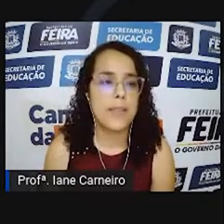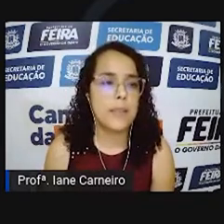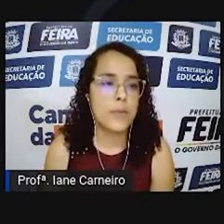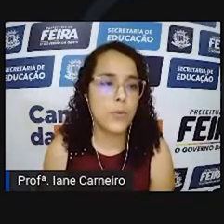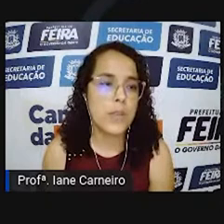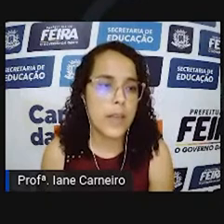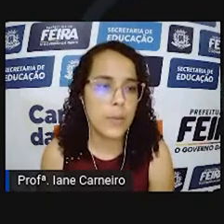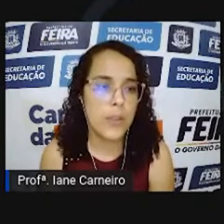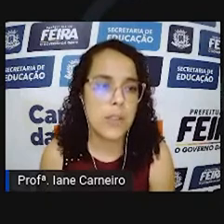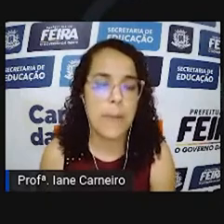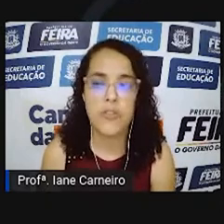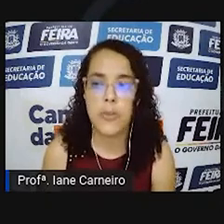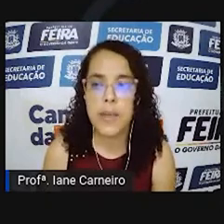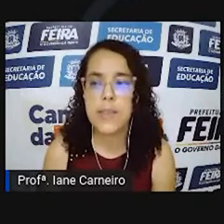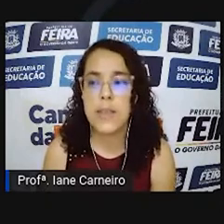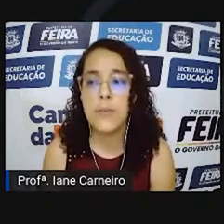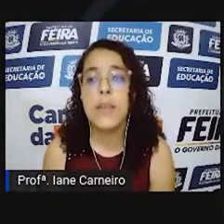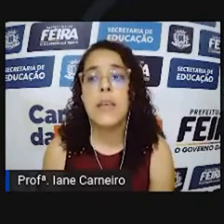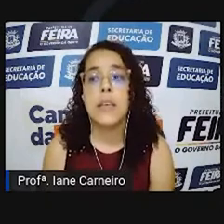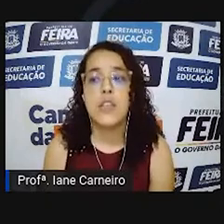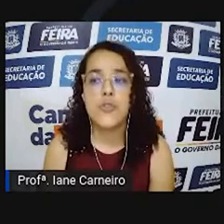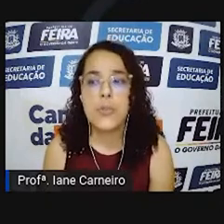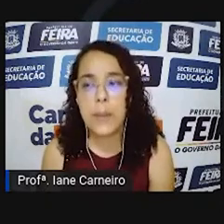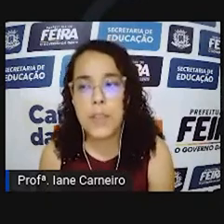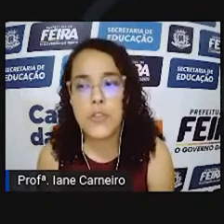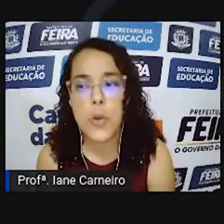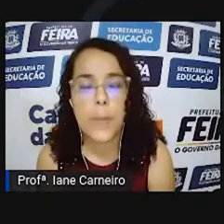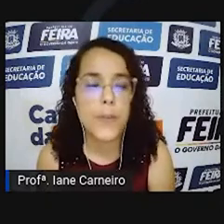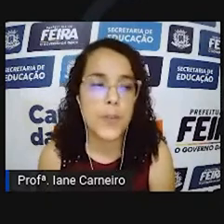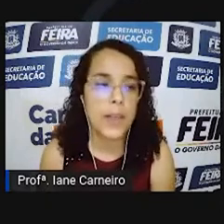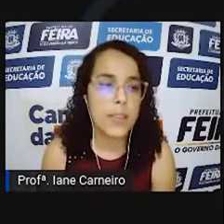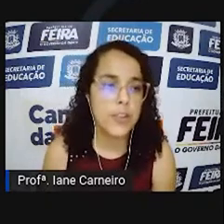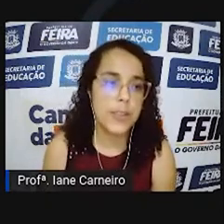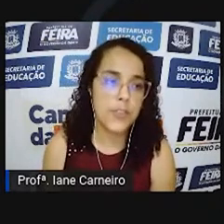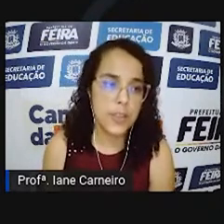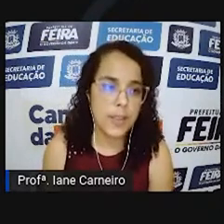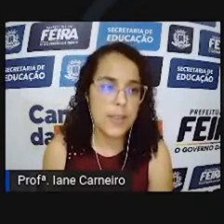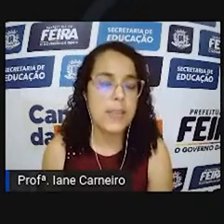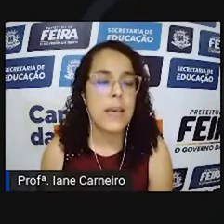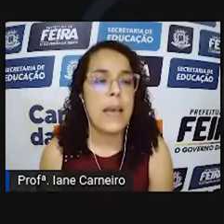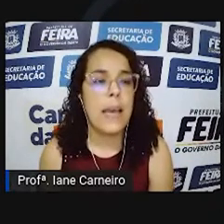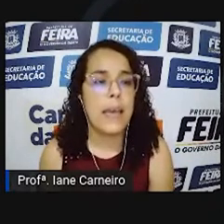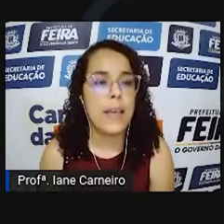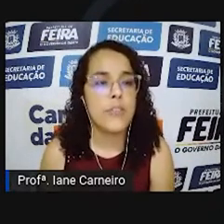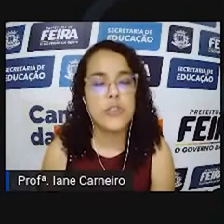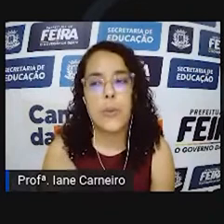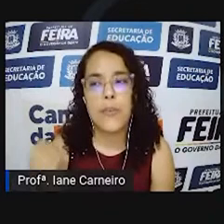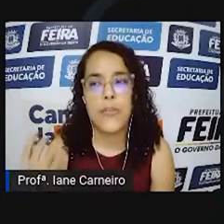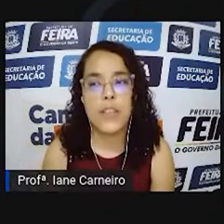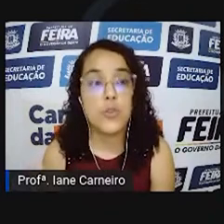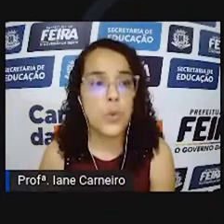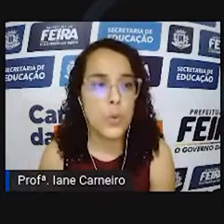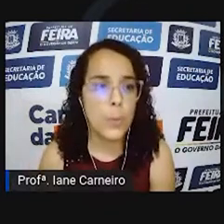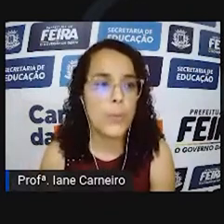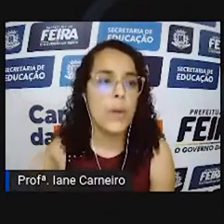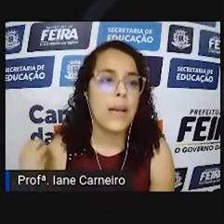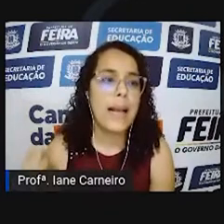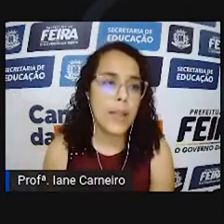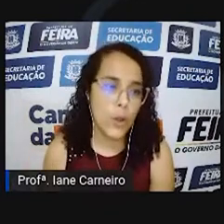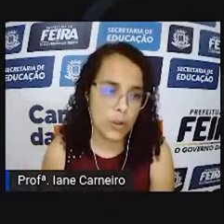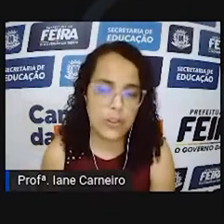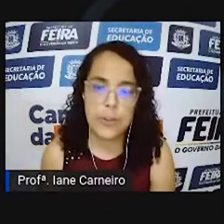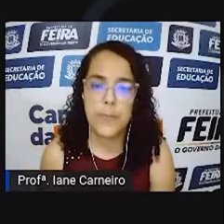Costa, representando o Conselho Municipal de Educação, que juntamente com a professora Candice Diniz estão à frente do